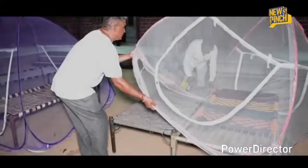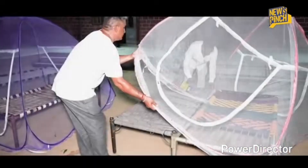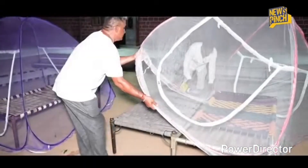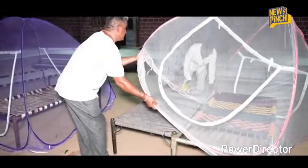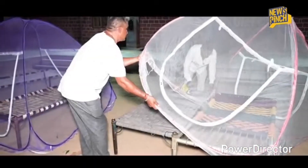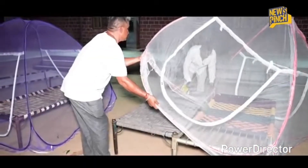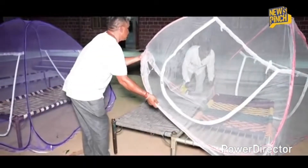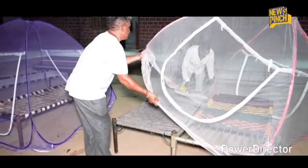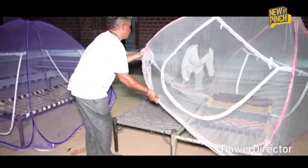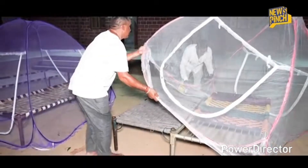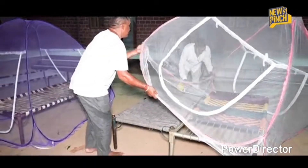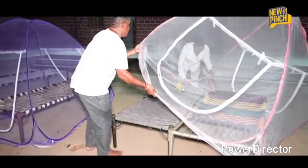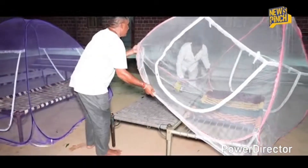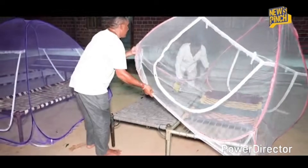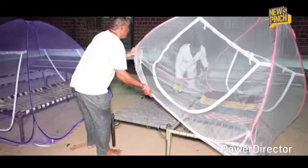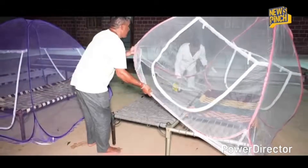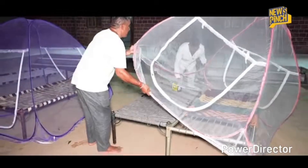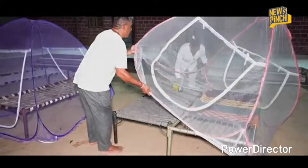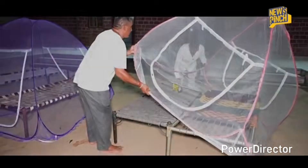क्या करें।